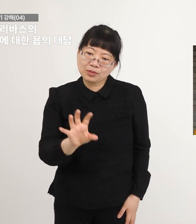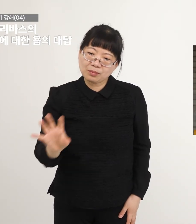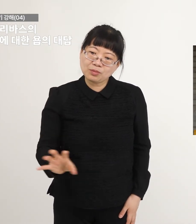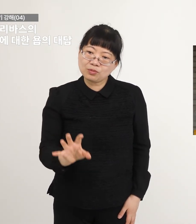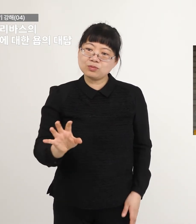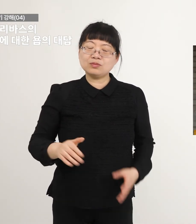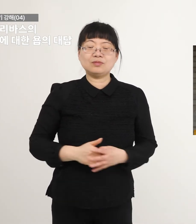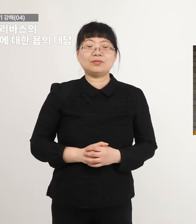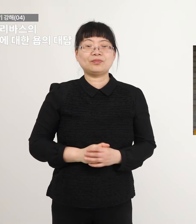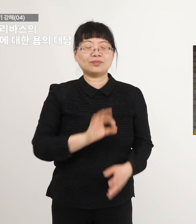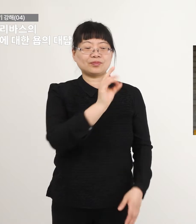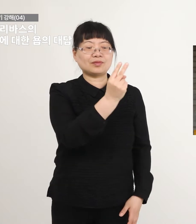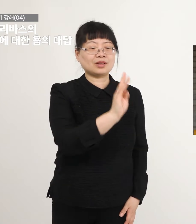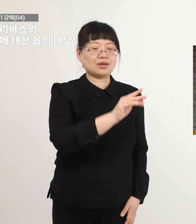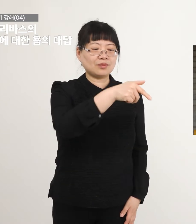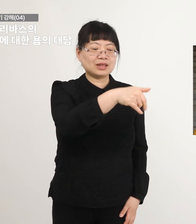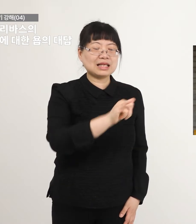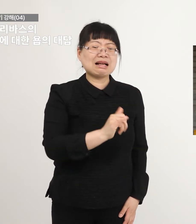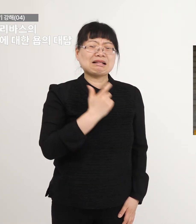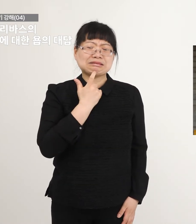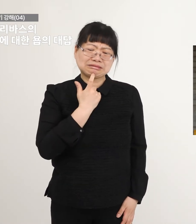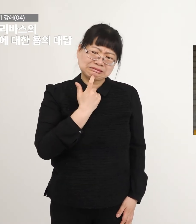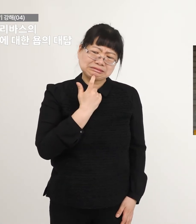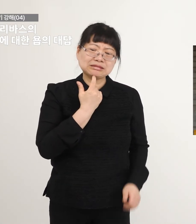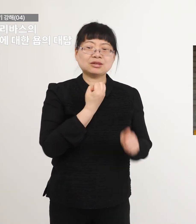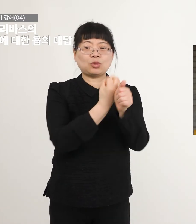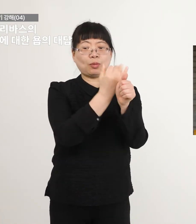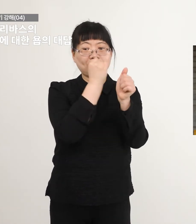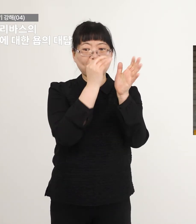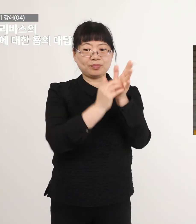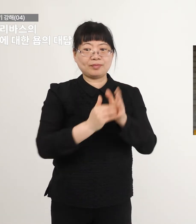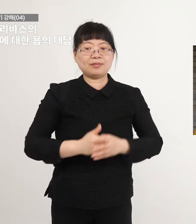이것이 욥기서의 아주 끈질긴 고발입니다.